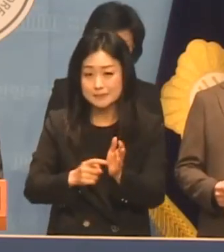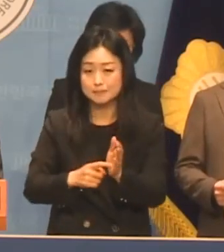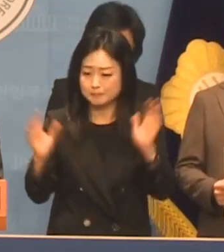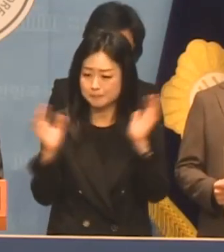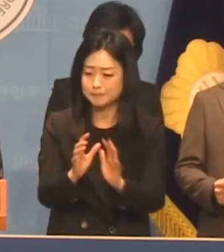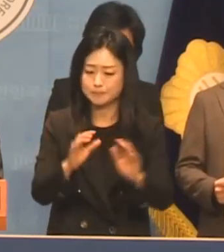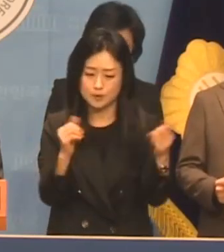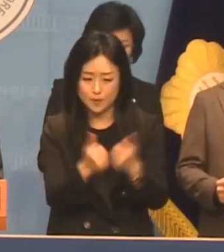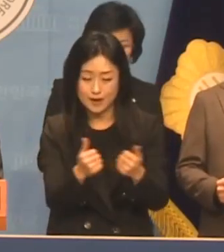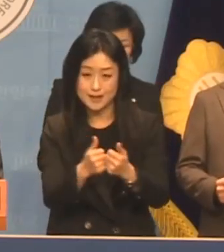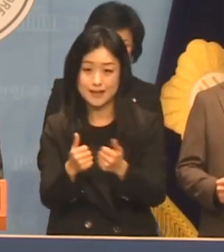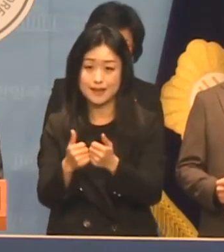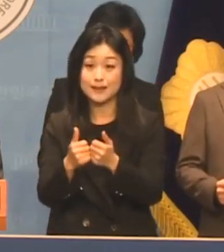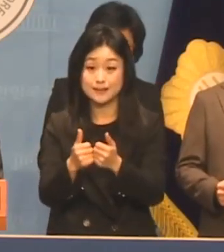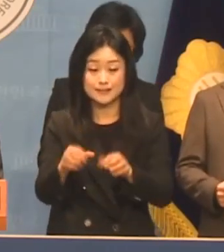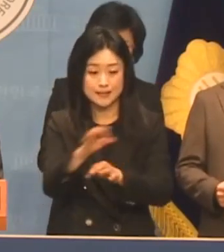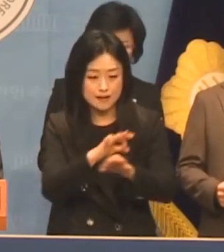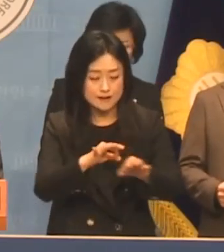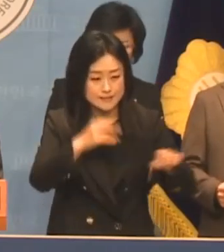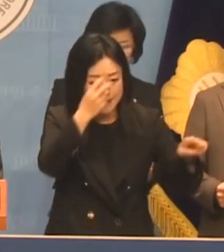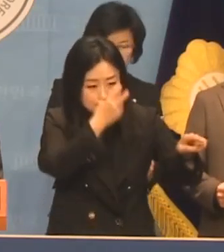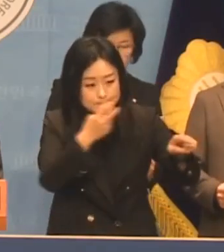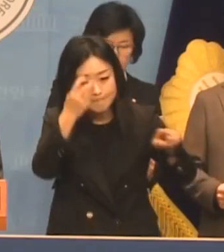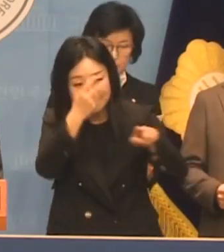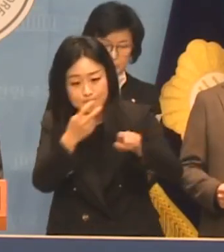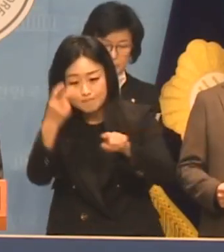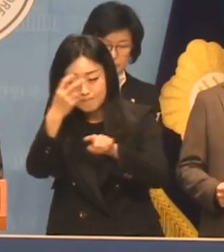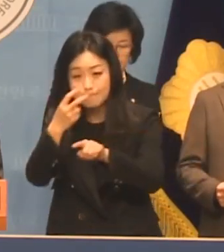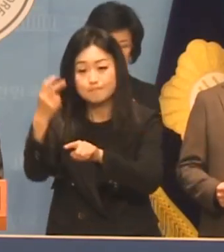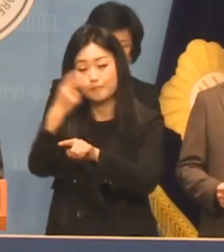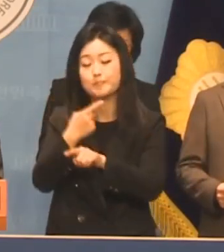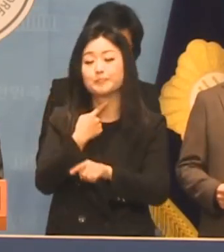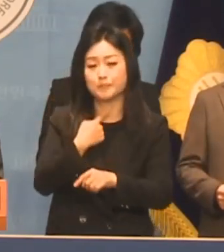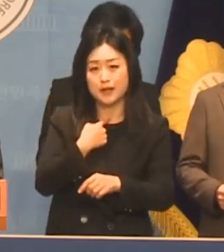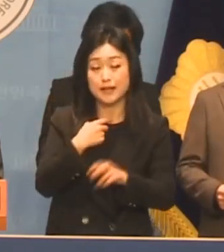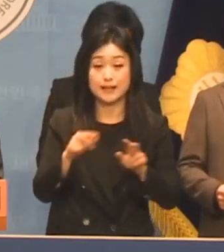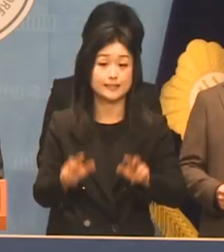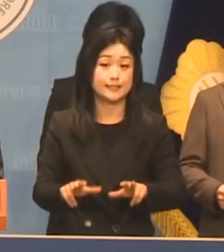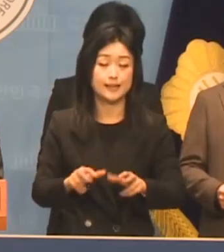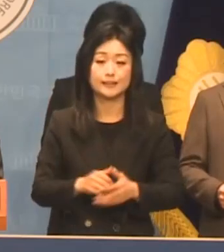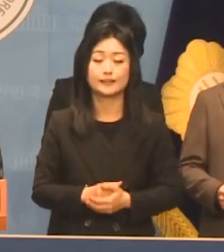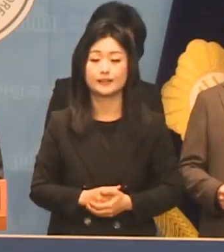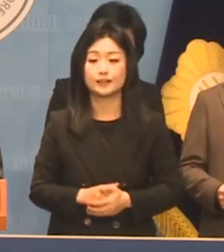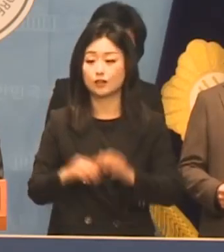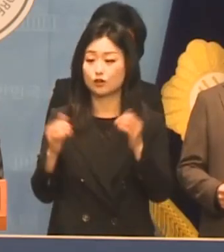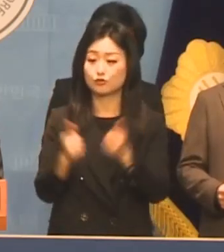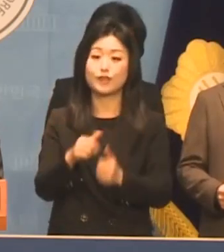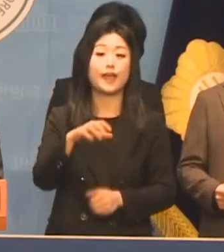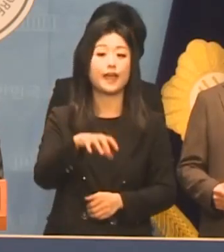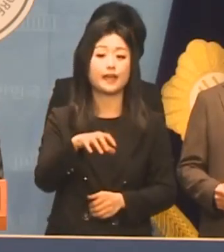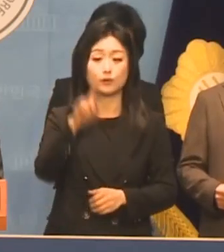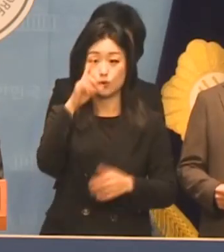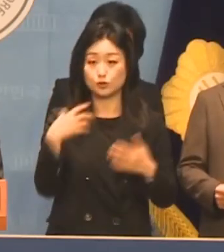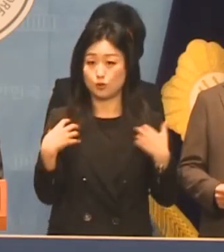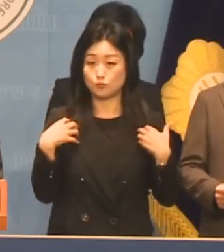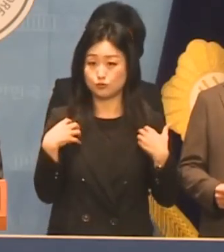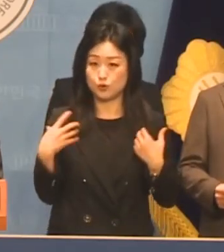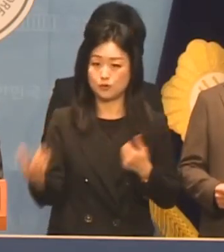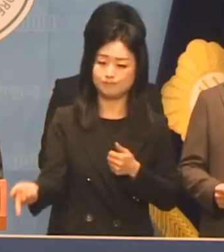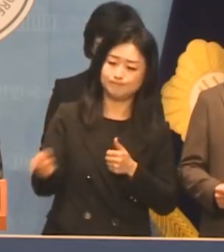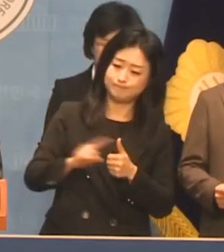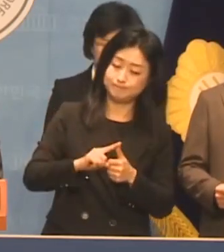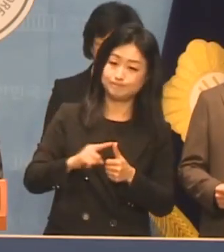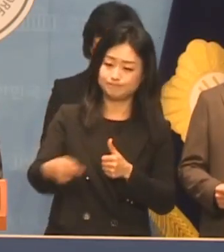개최하여 경제 상황을 긴밀히 살펴왔습니다. 이제는 국회와 정부가 협력하여